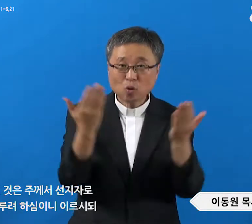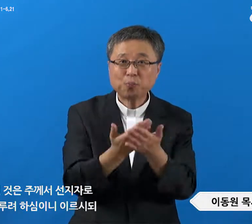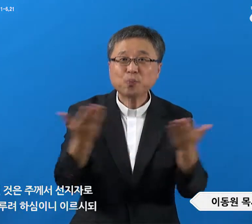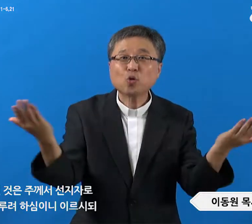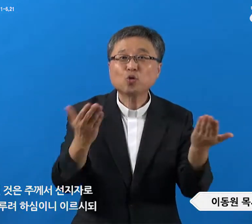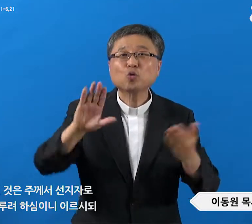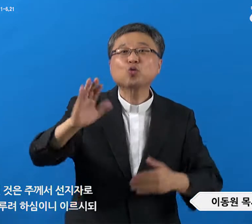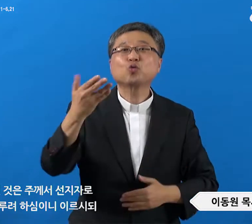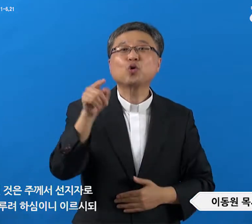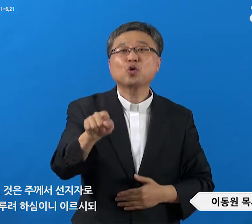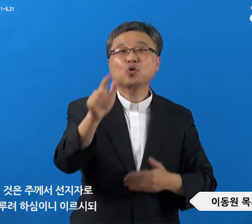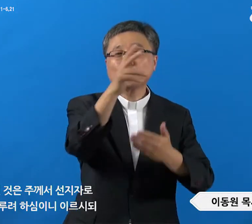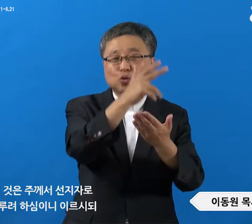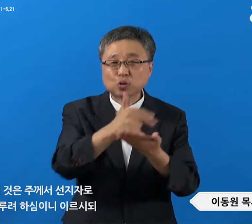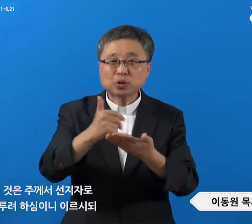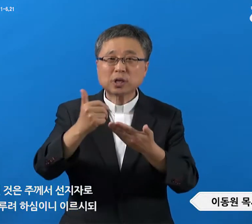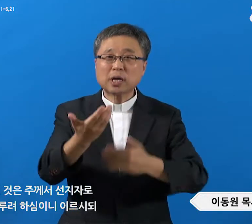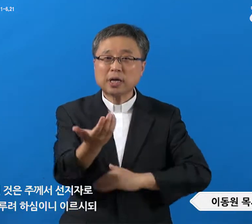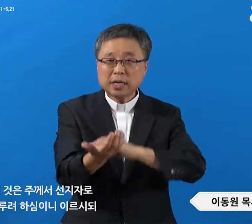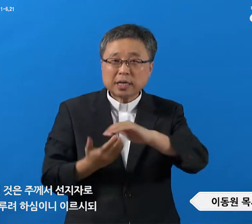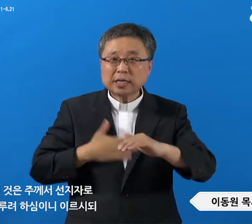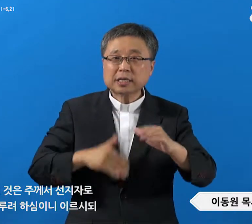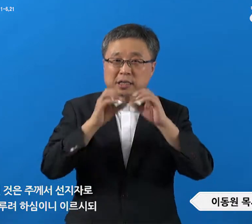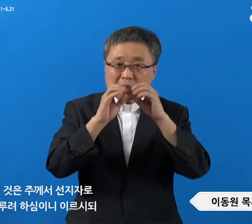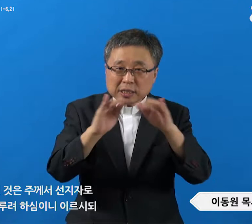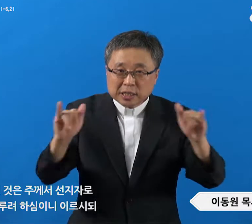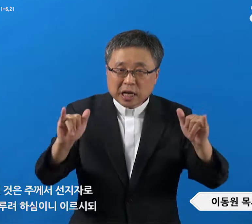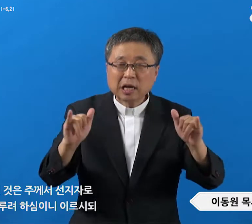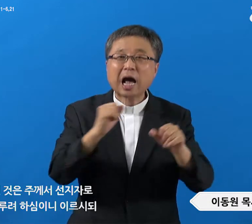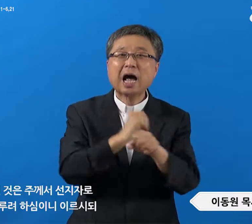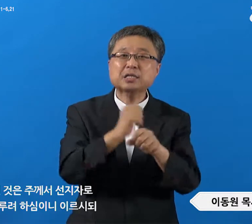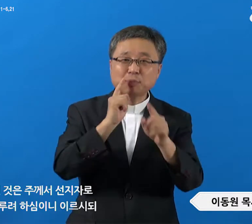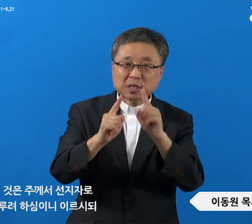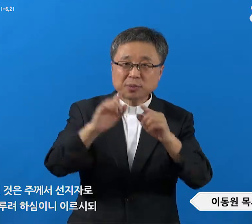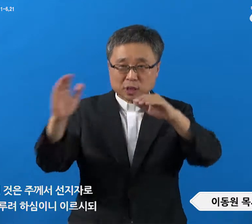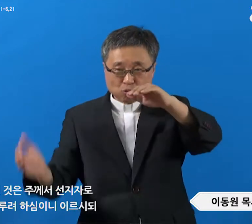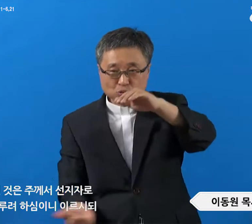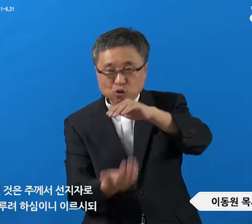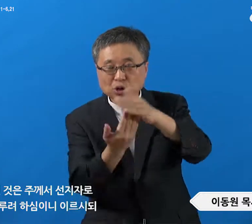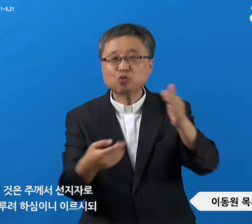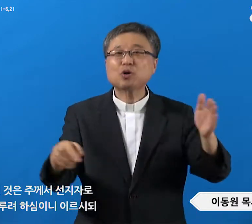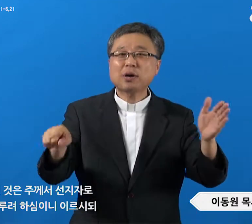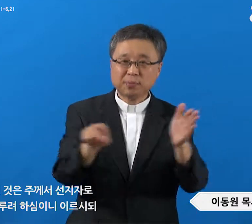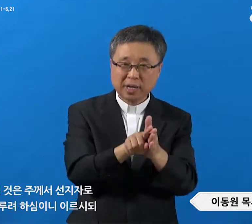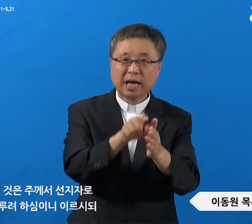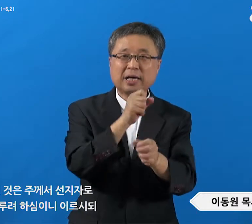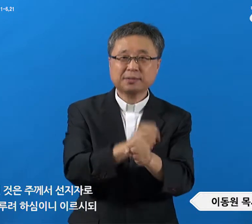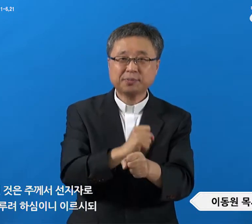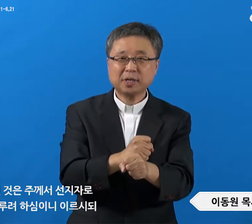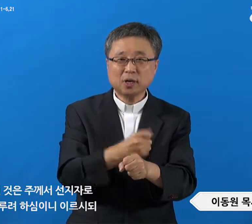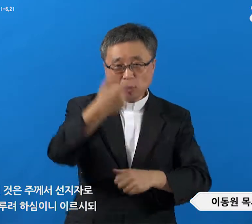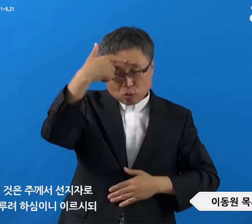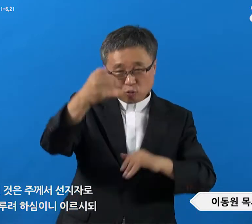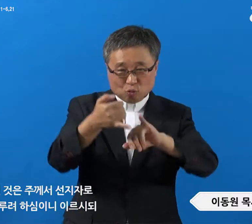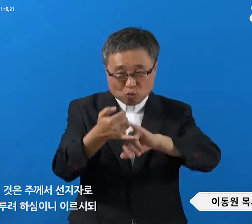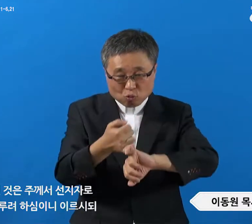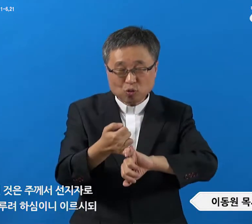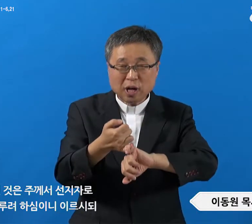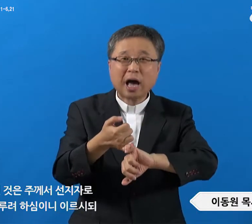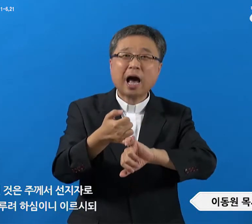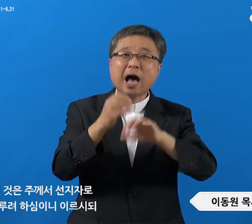된 것은 주께서 선지자로 하신 말씀을 이루려 하심이라. 구약의 선지자로 하신